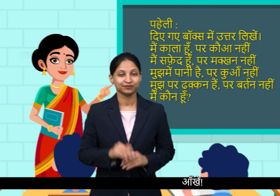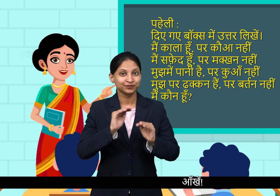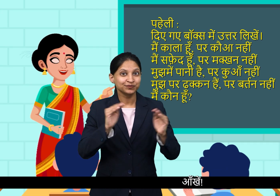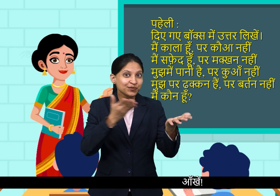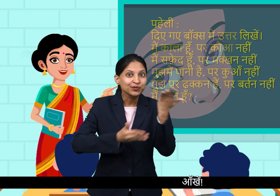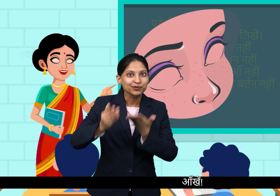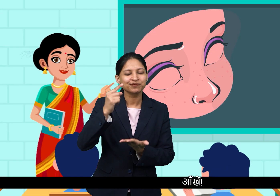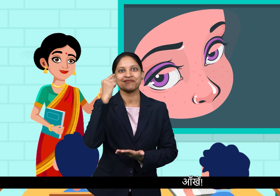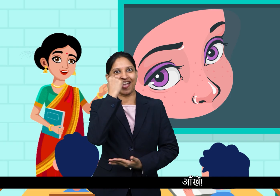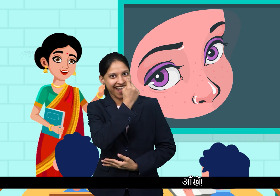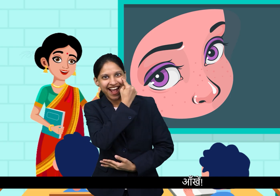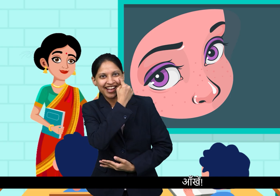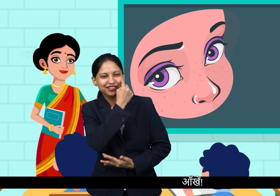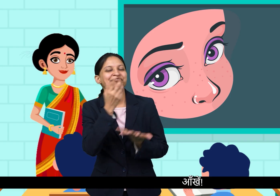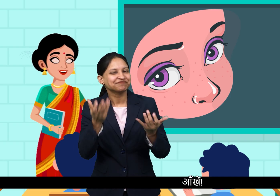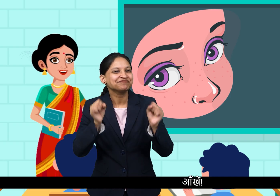आंखें।